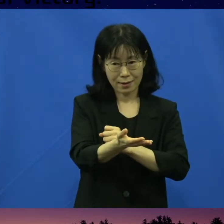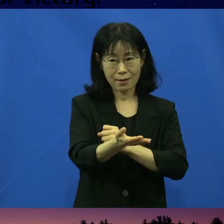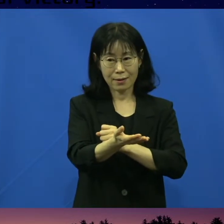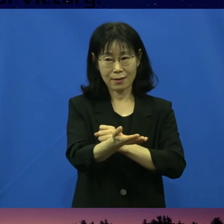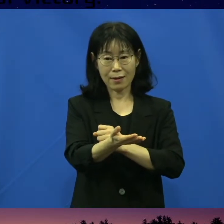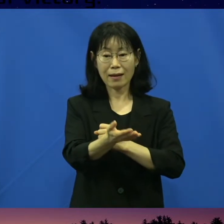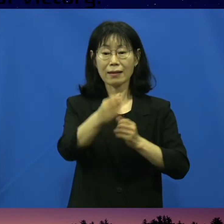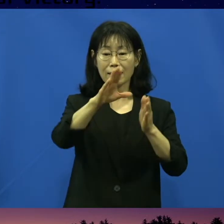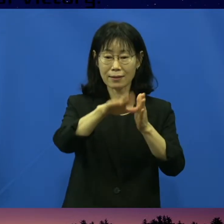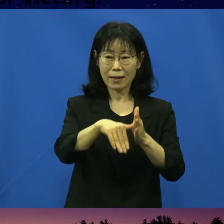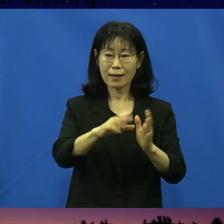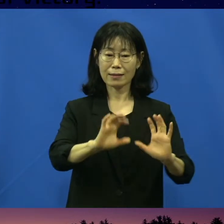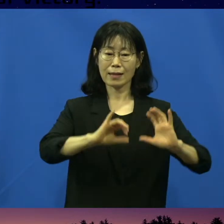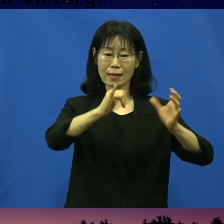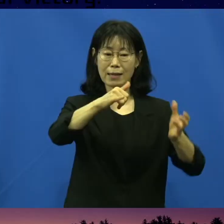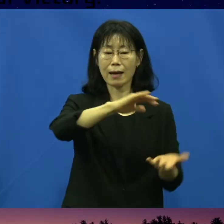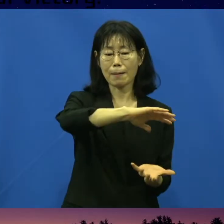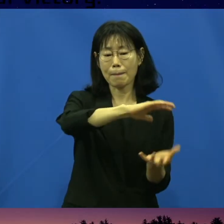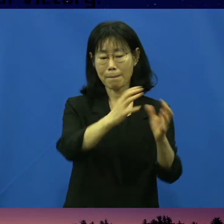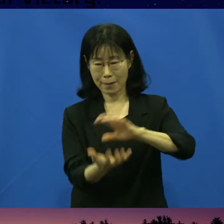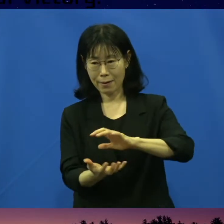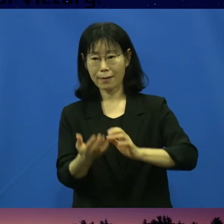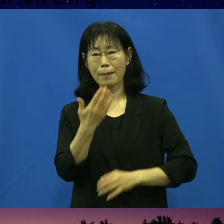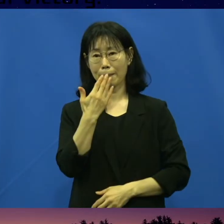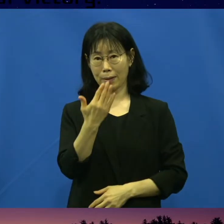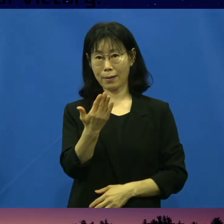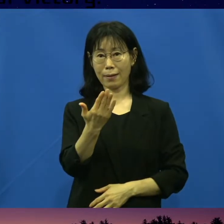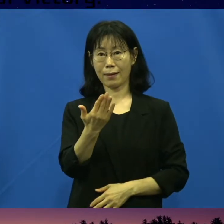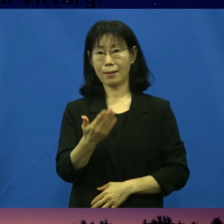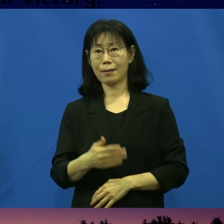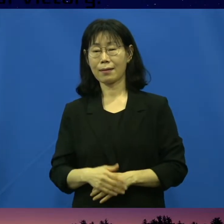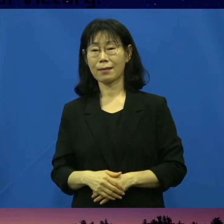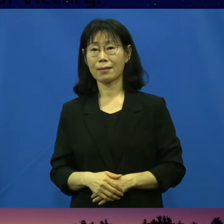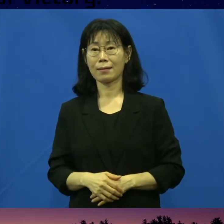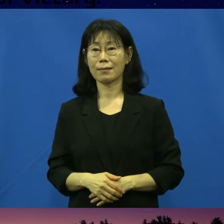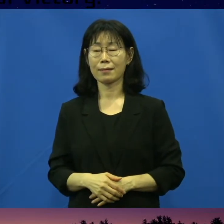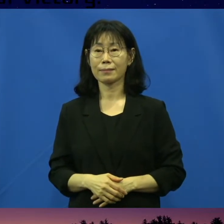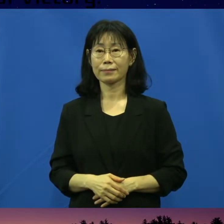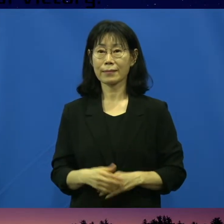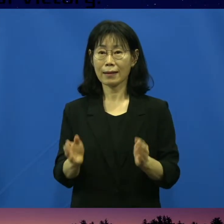바뀌는 거예요. 길은 그거밖에 없어요.